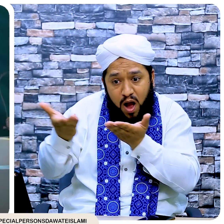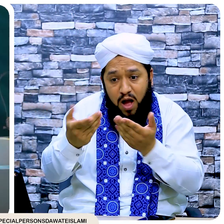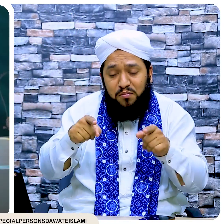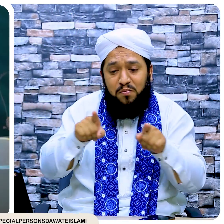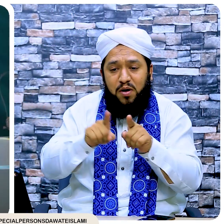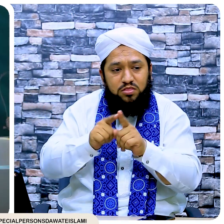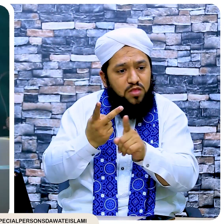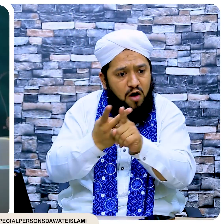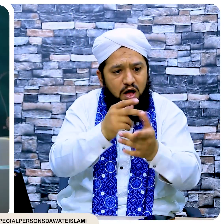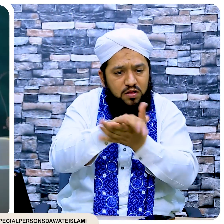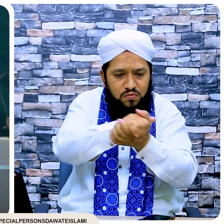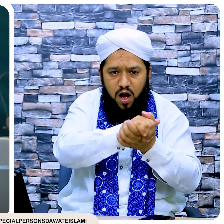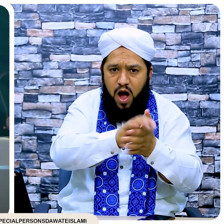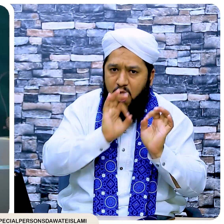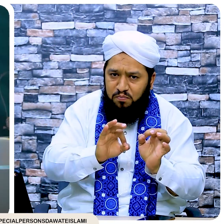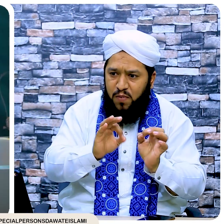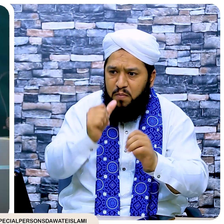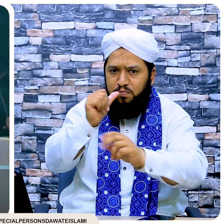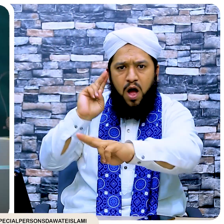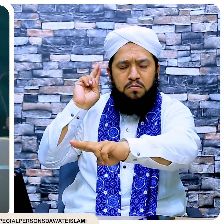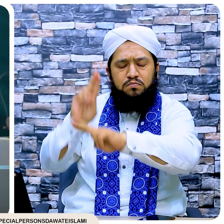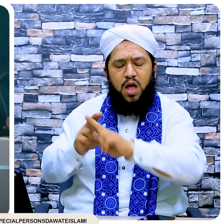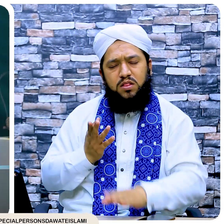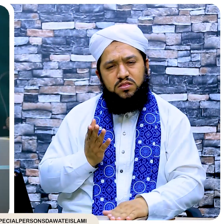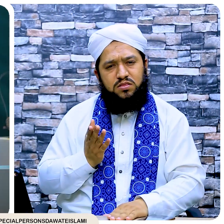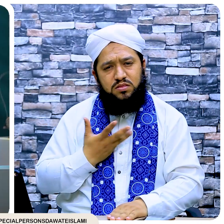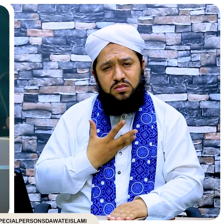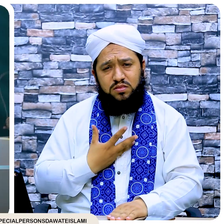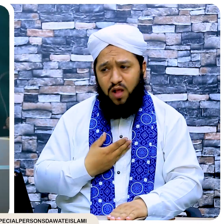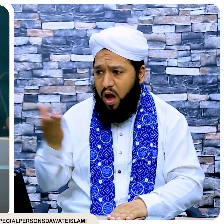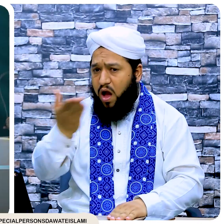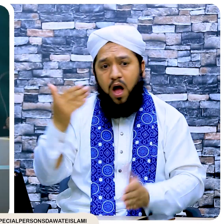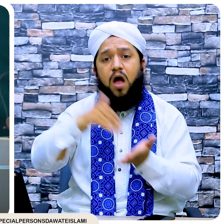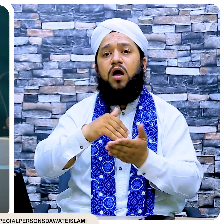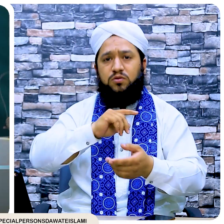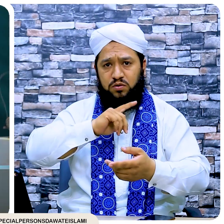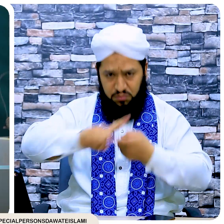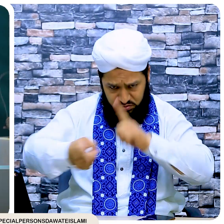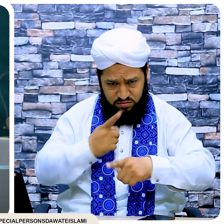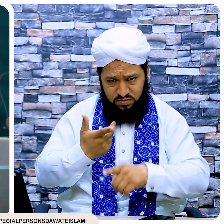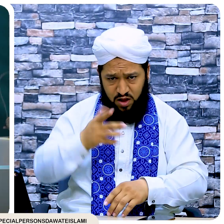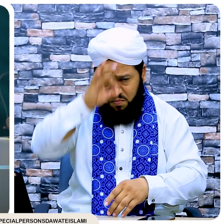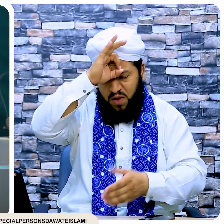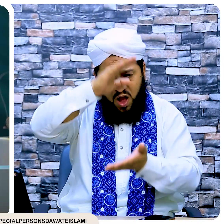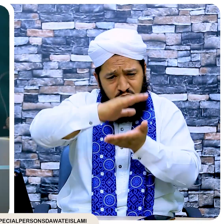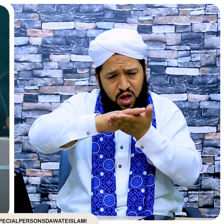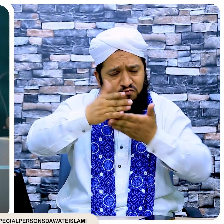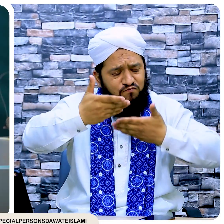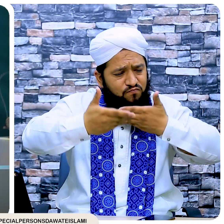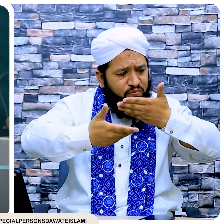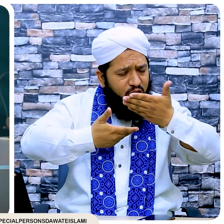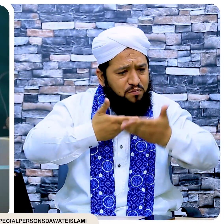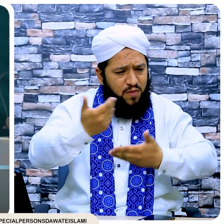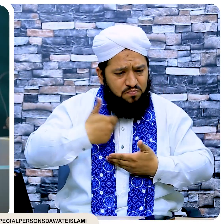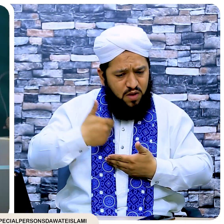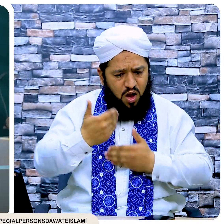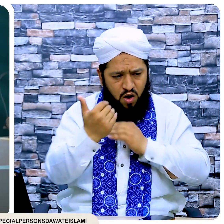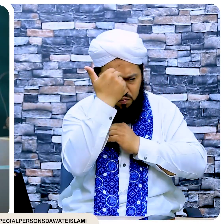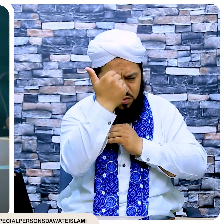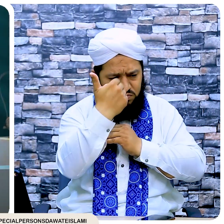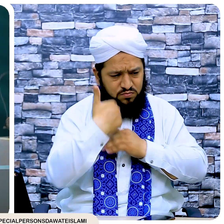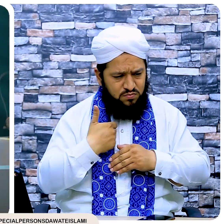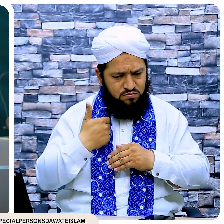مہمان بننے کے لیے بلایا گیا تھا، اب پانی بھی بند کر دیا گیا۔ یہ لڑنے تو نہیں آئے تھے، امام حسین تو بار بار کہتے رہے کہ مجھے واپس بھیج دو، مجھے